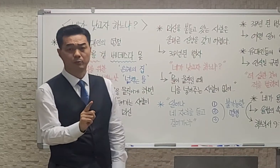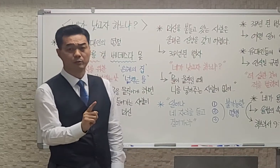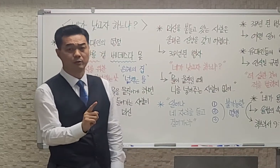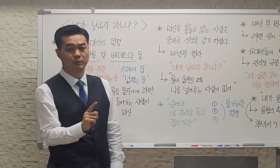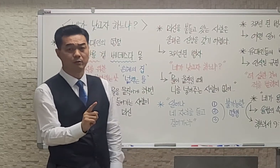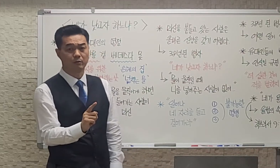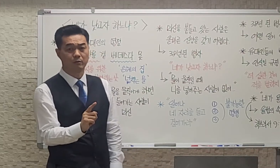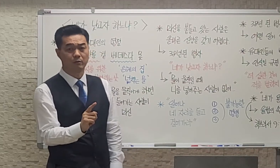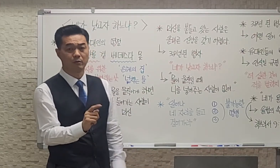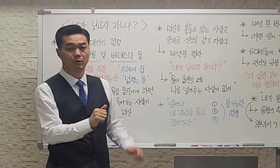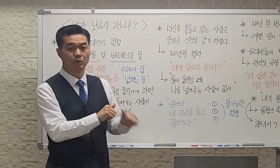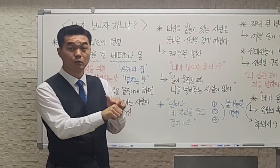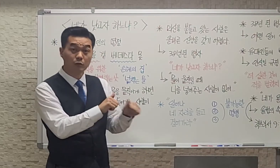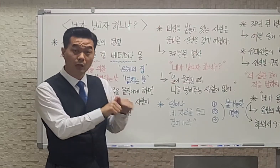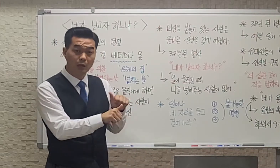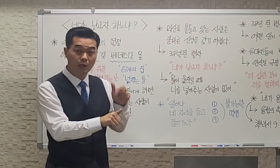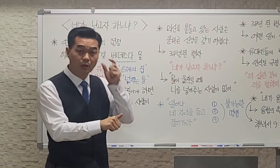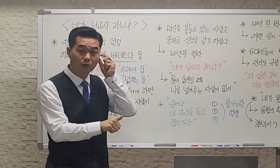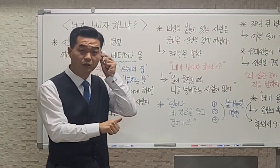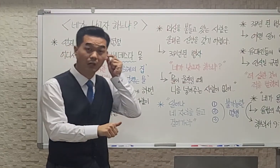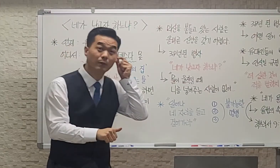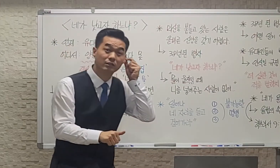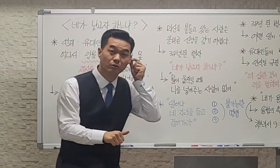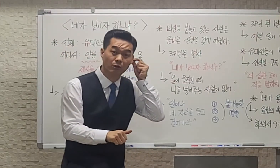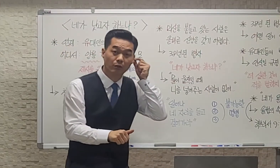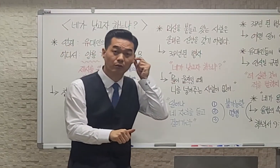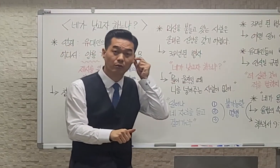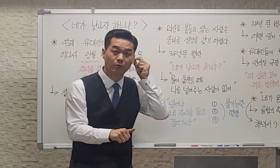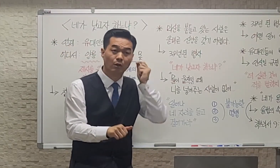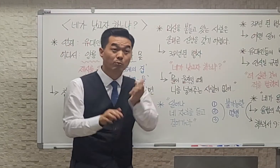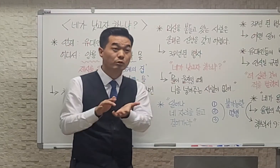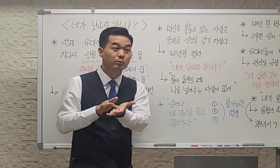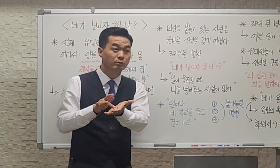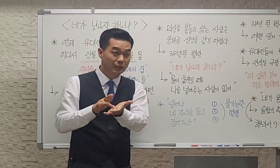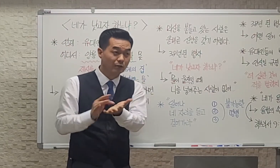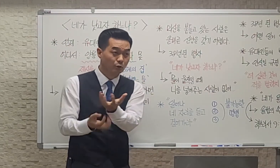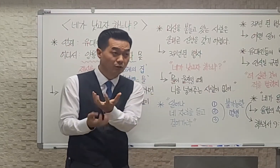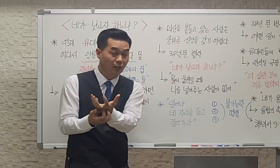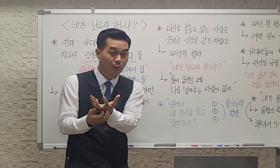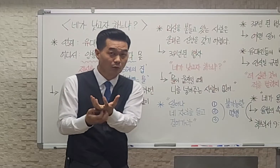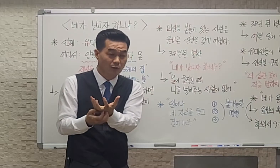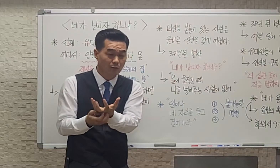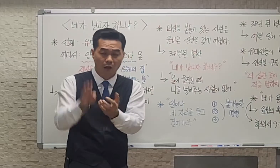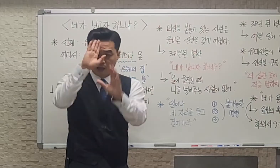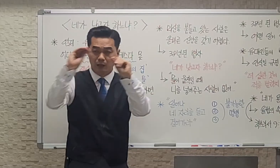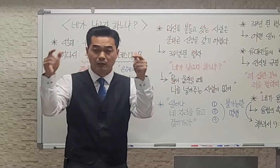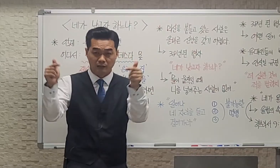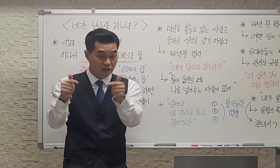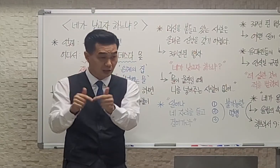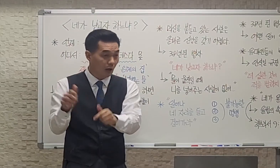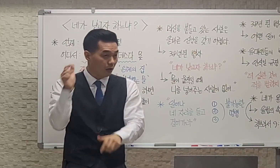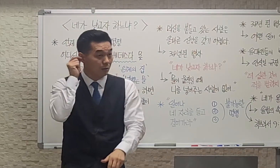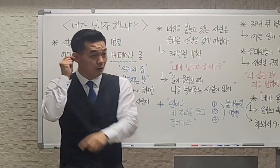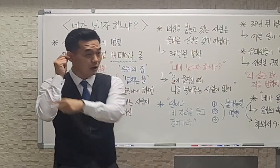있어요? 소문에 귀가 얇아지는 거예요. 무슨 약초를 다려 먹으면 낫는다더라? 그럼 가는